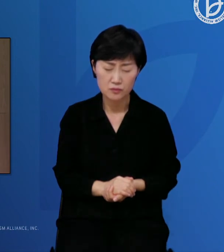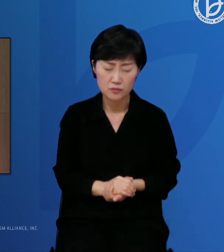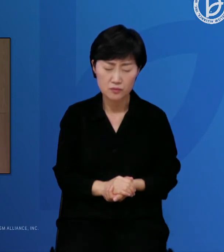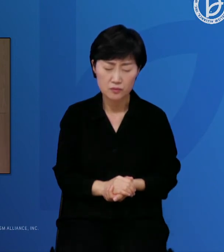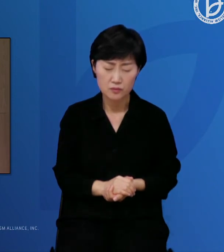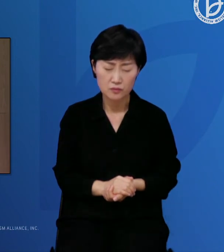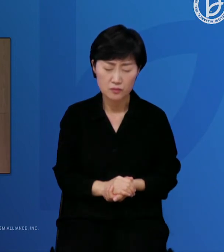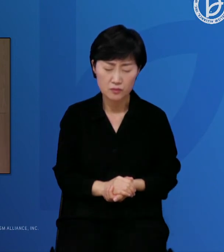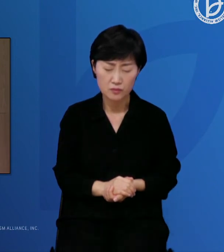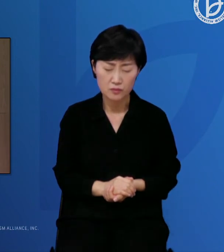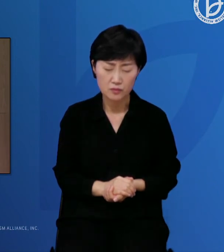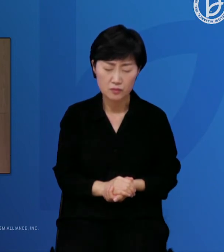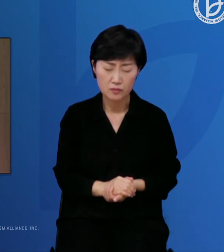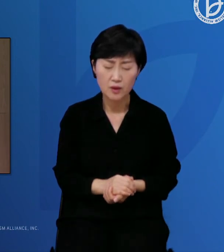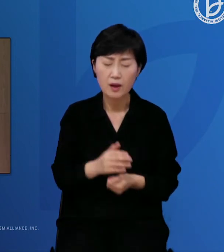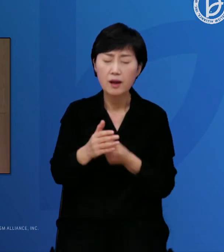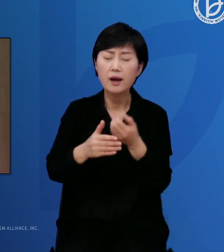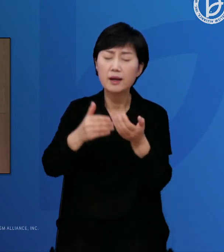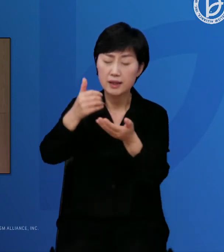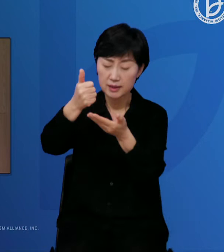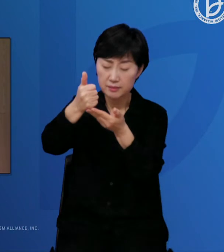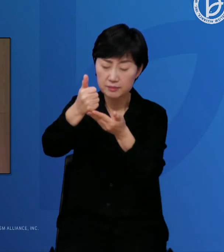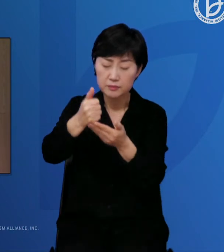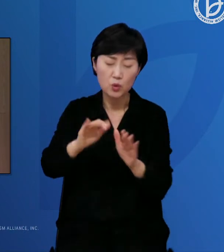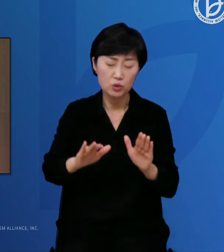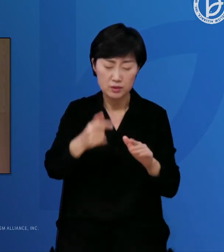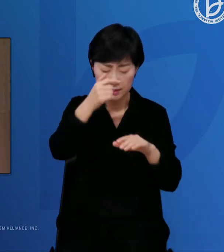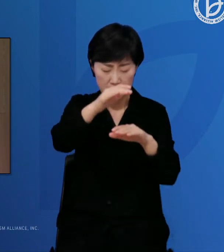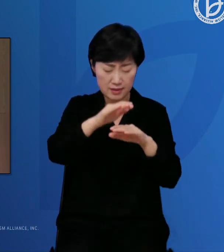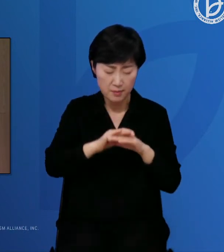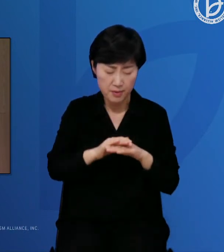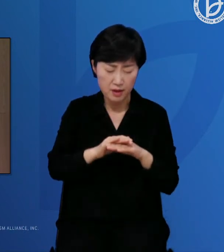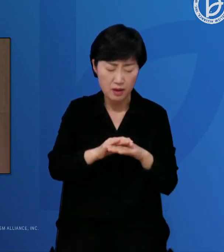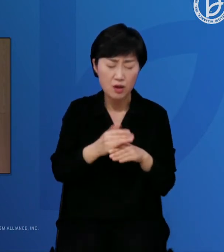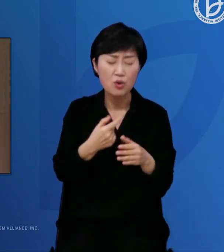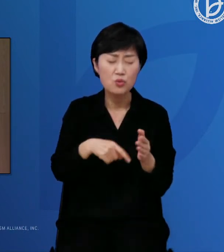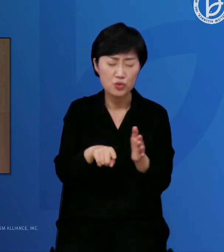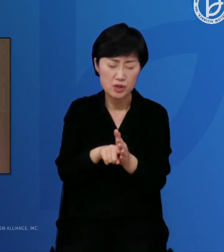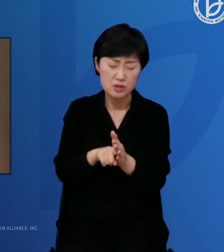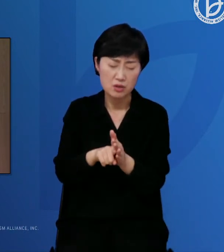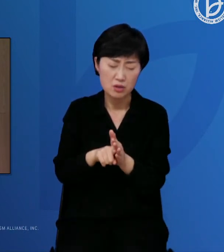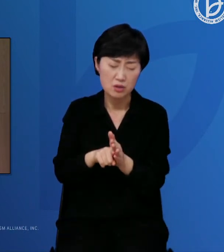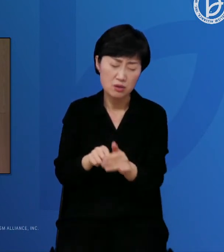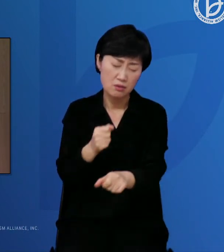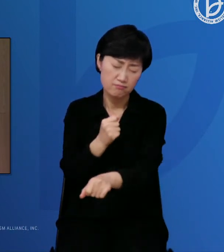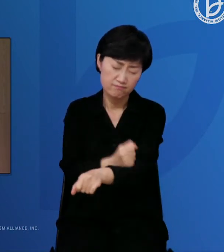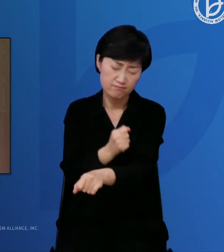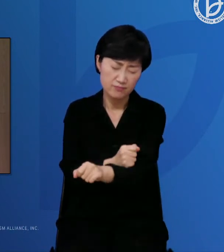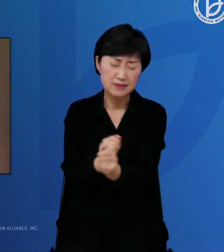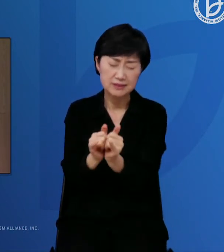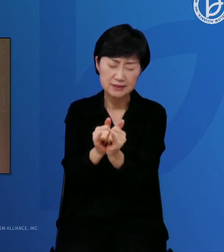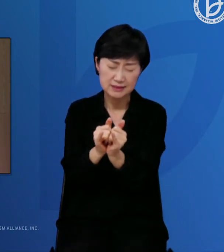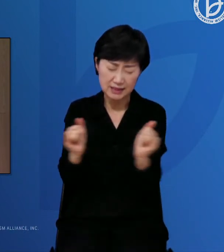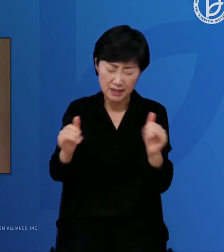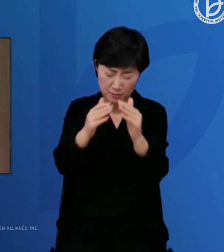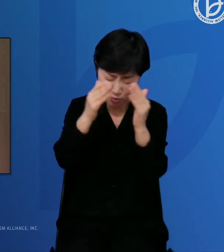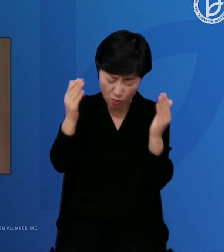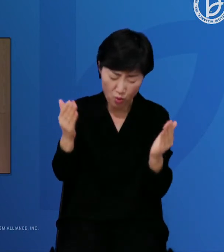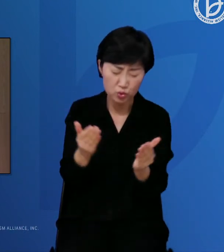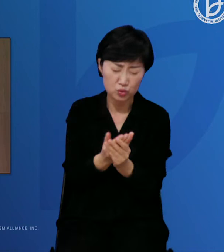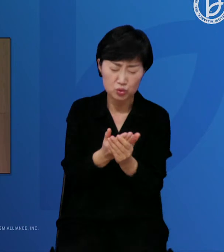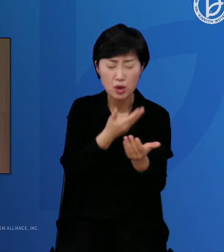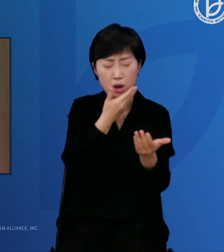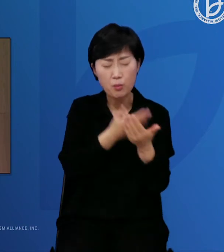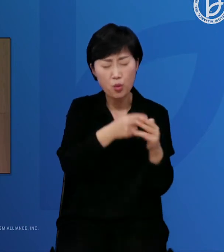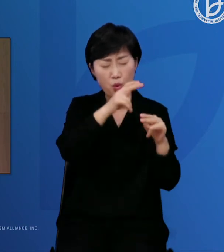region. 하나님, 이 예배를 위하여 보이지 않는 곳에서 헌신하는 모든 분들이 보좌의 축복을 더욱 누리게